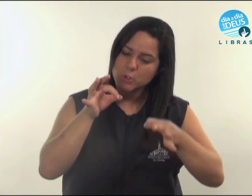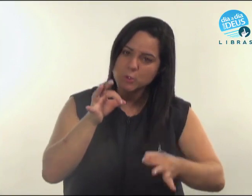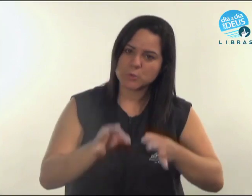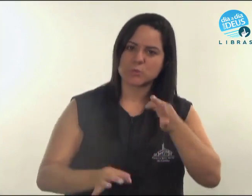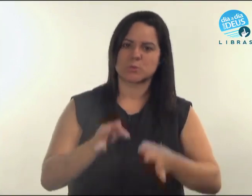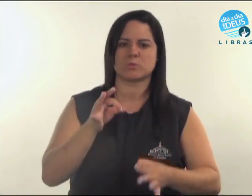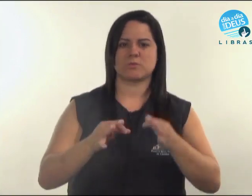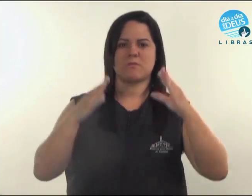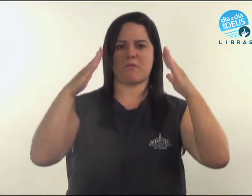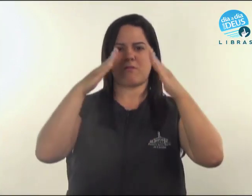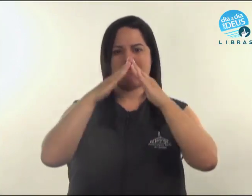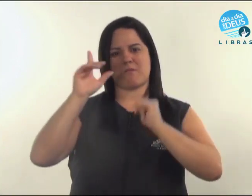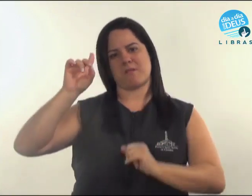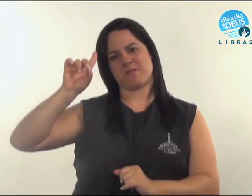Deus.